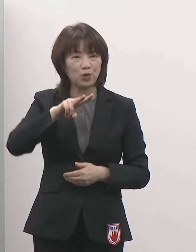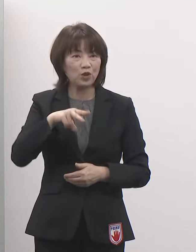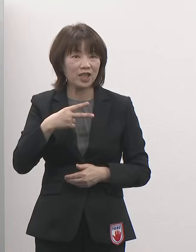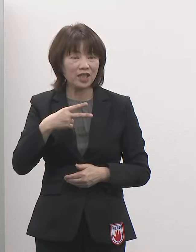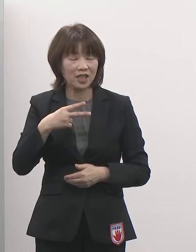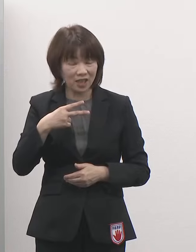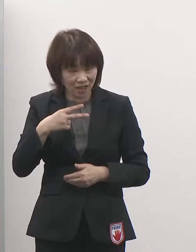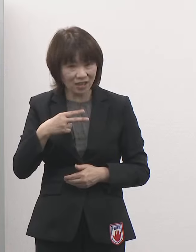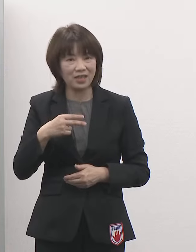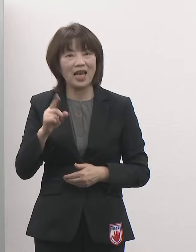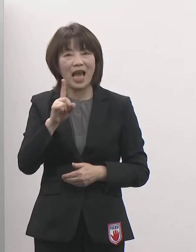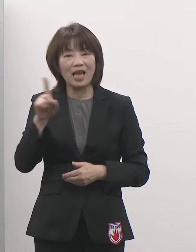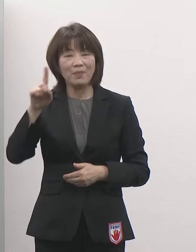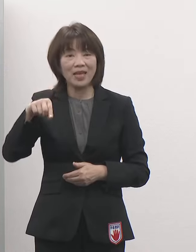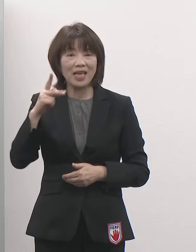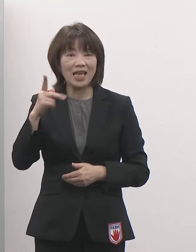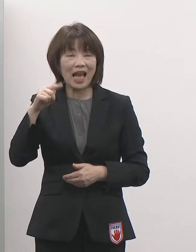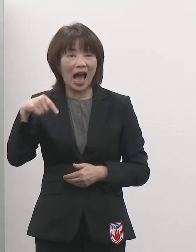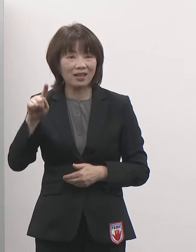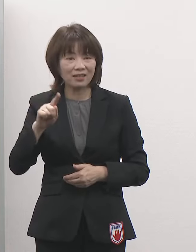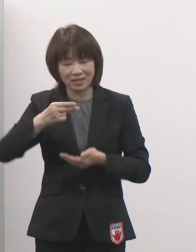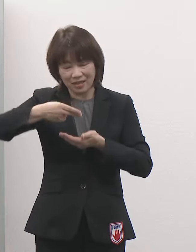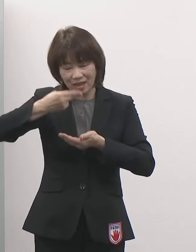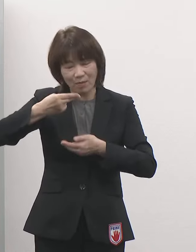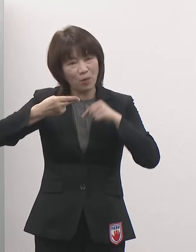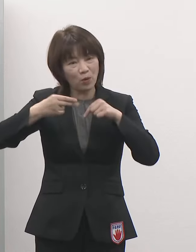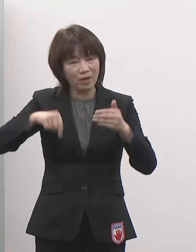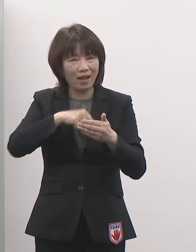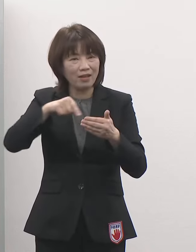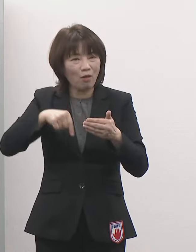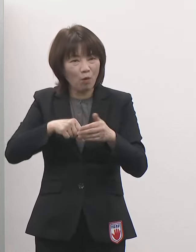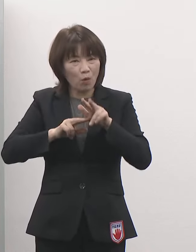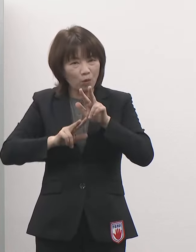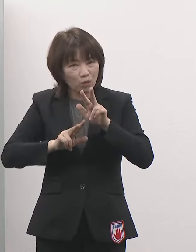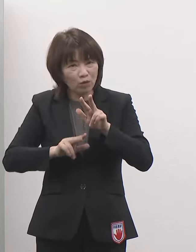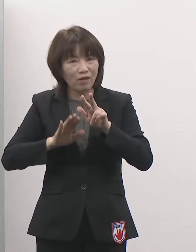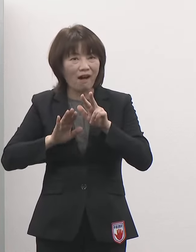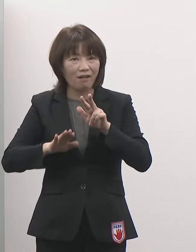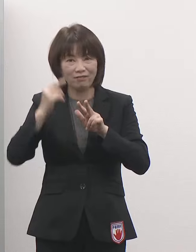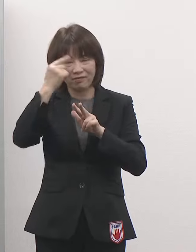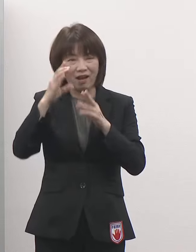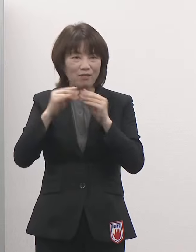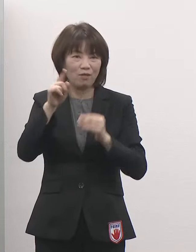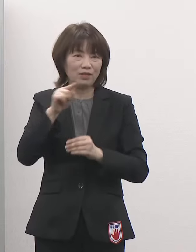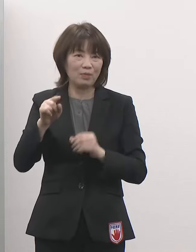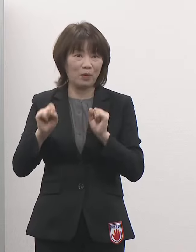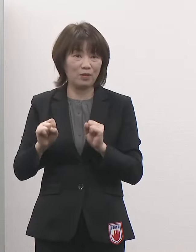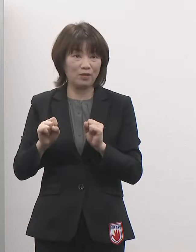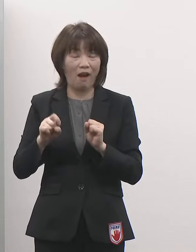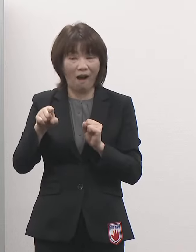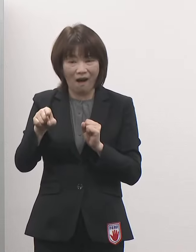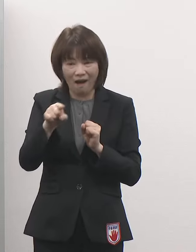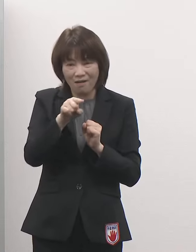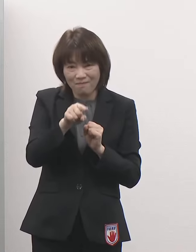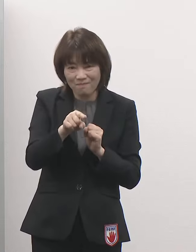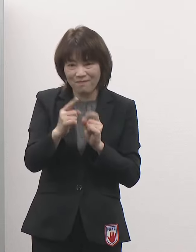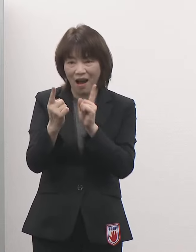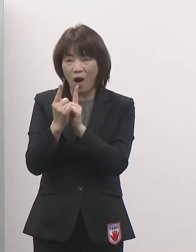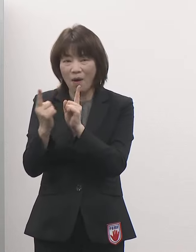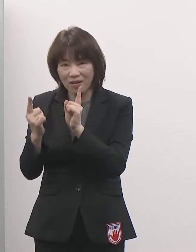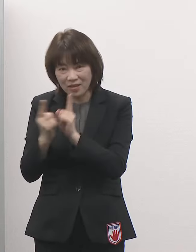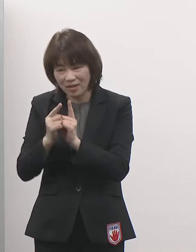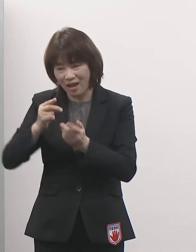方がいらっしゃ、まあ、制約というかですね、ルールがある方がいらっしゃいますので、まあ、そういうルールにじゃ、照らしてこの食材あるいはこのお土産ど